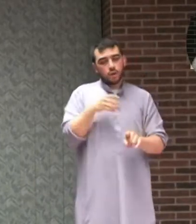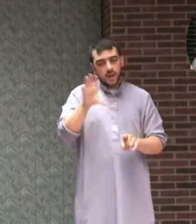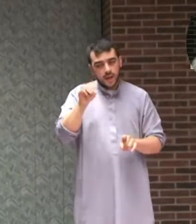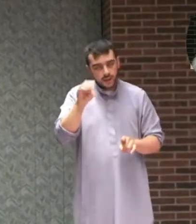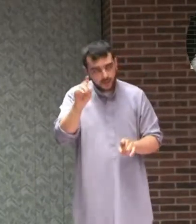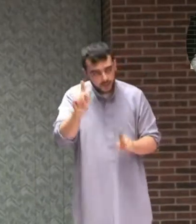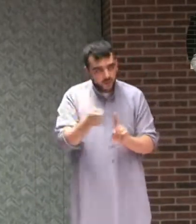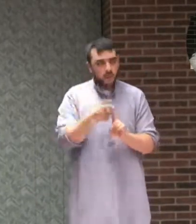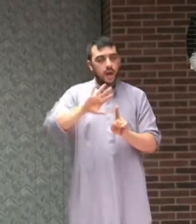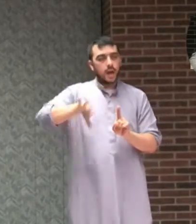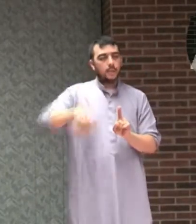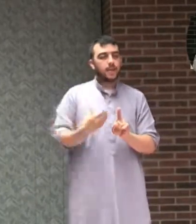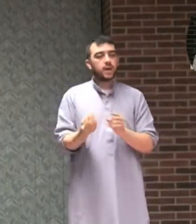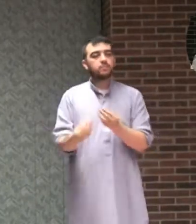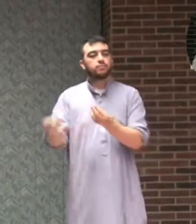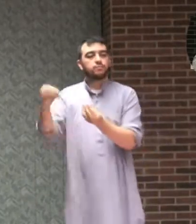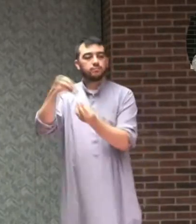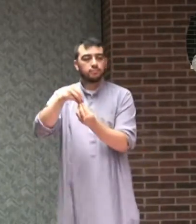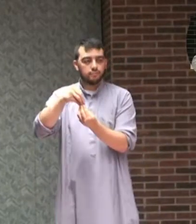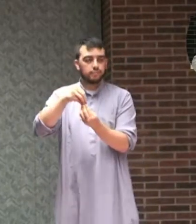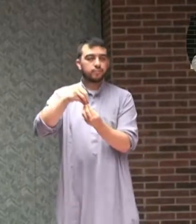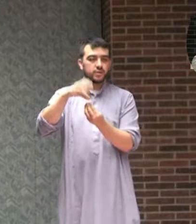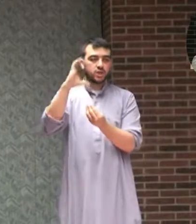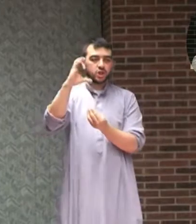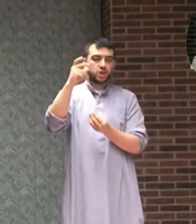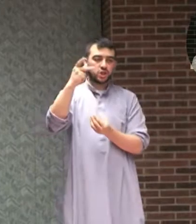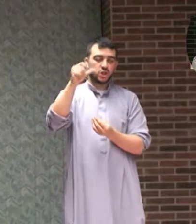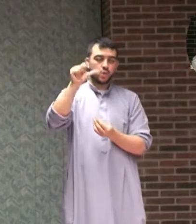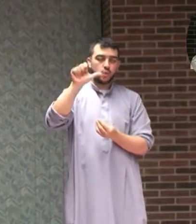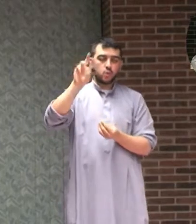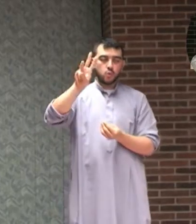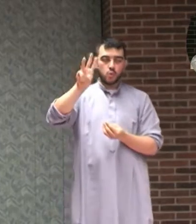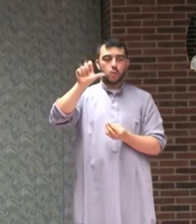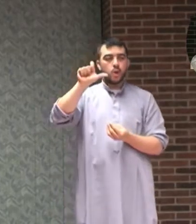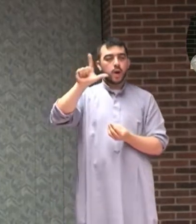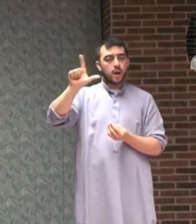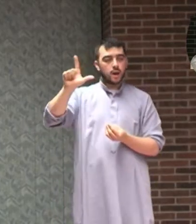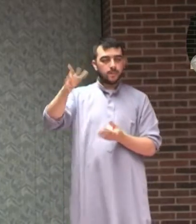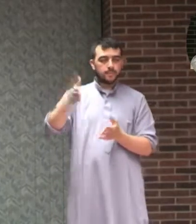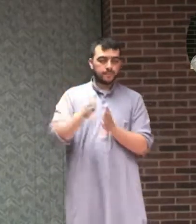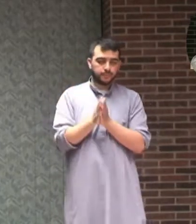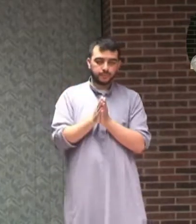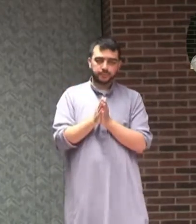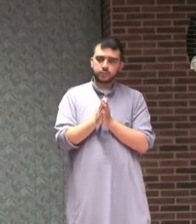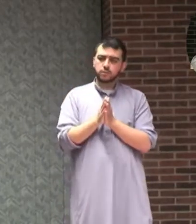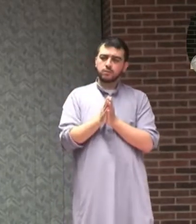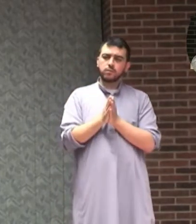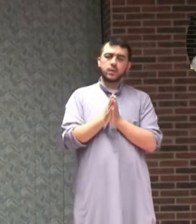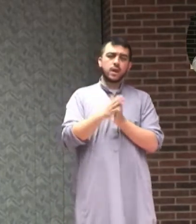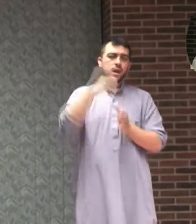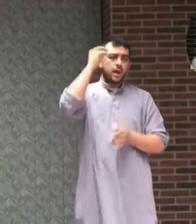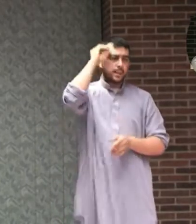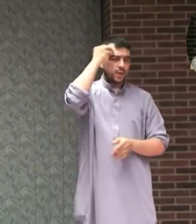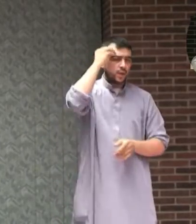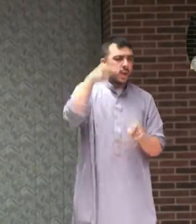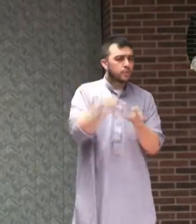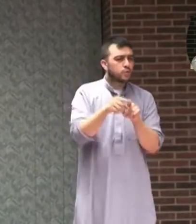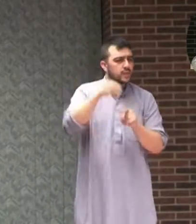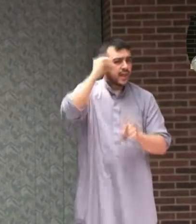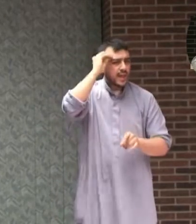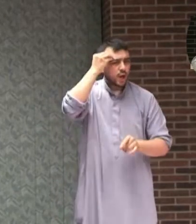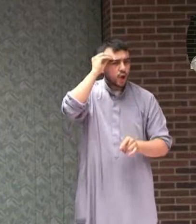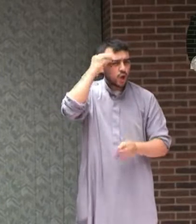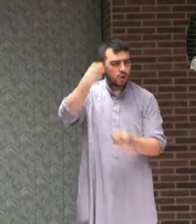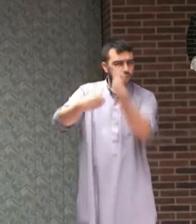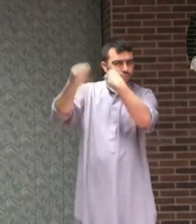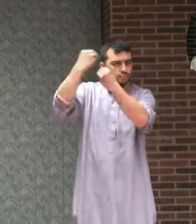Vous savez également que le mois du Ramadan est une université, c'est une école qui est plein